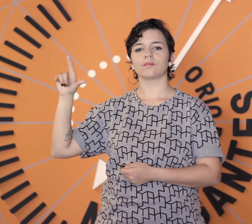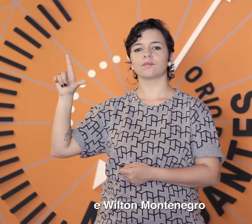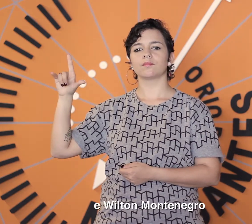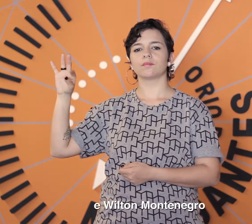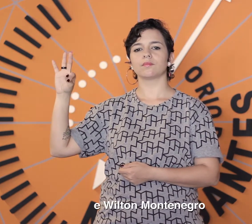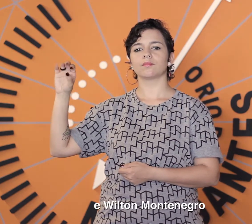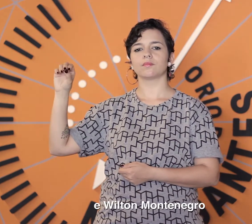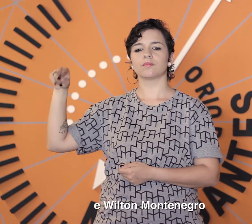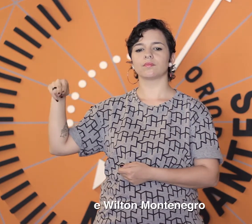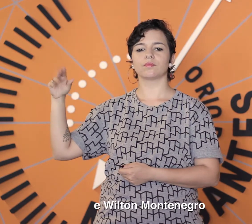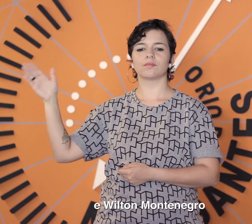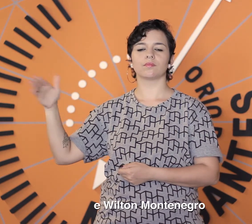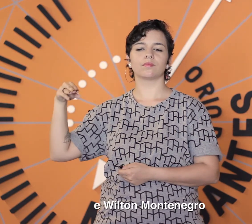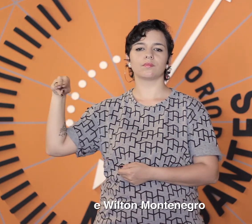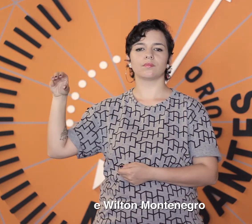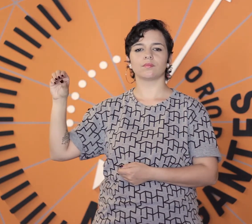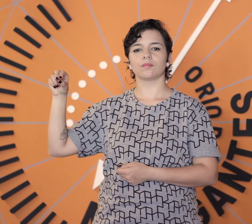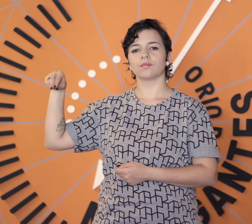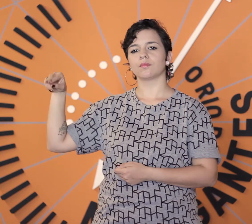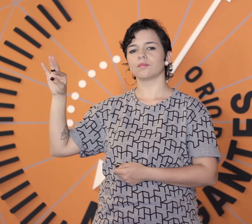e Wilton Montenegro.